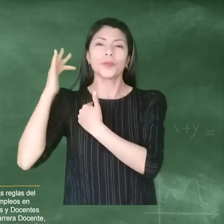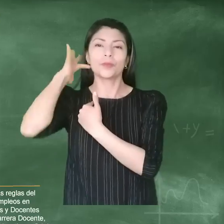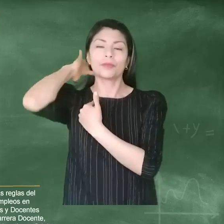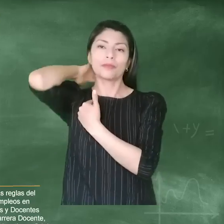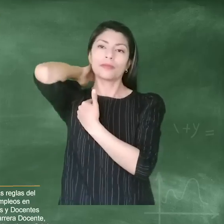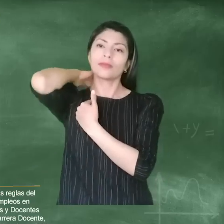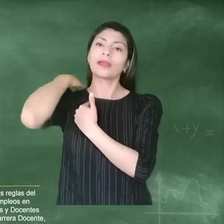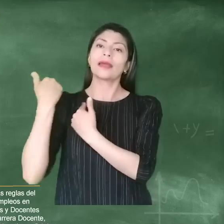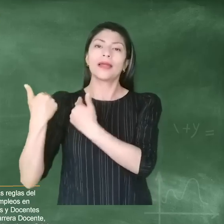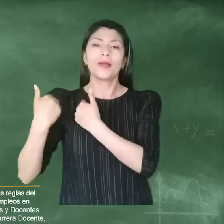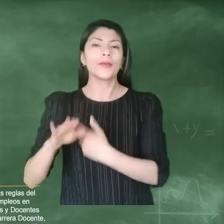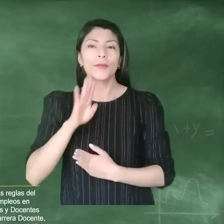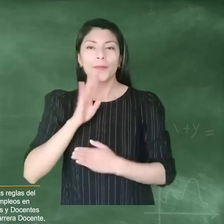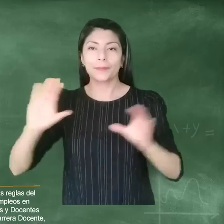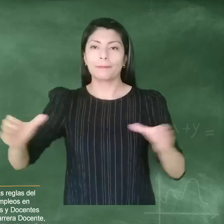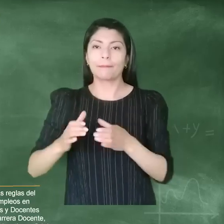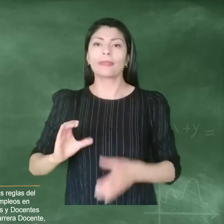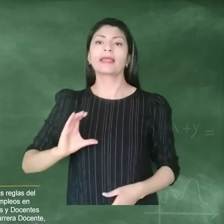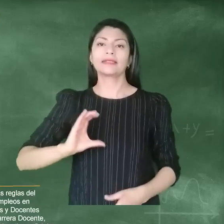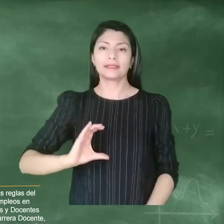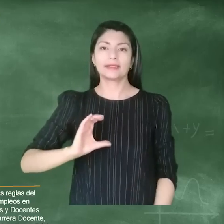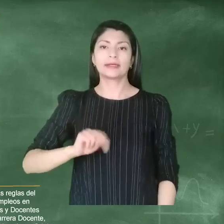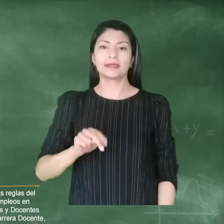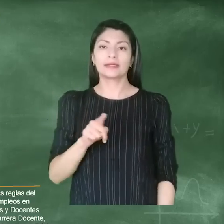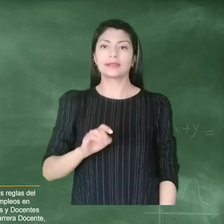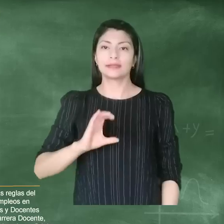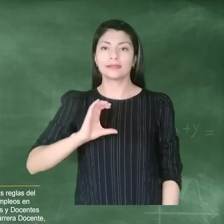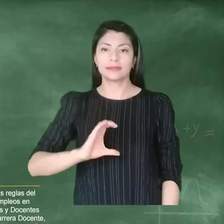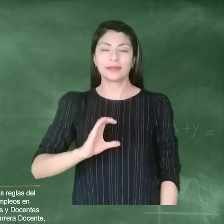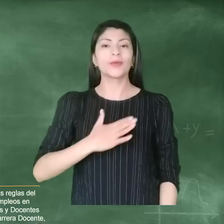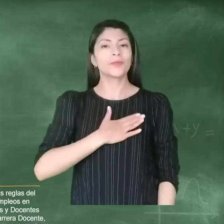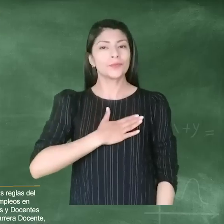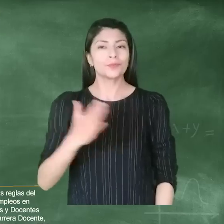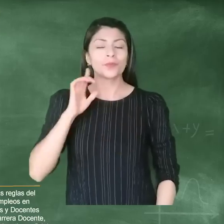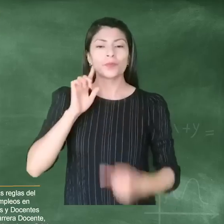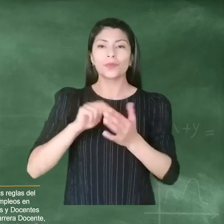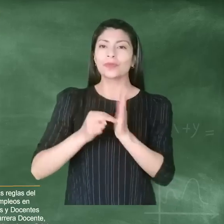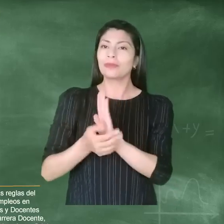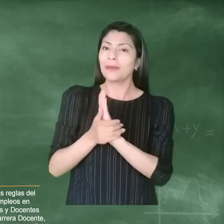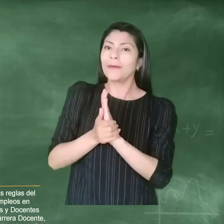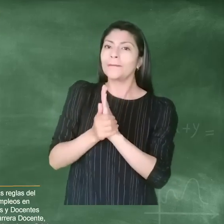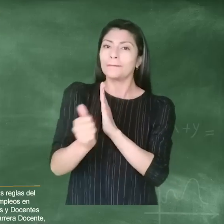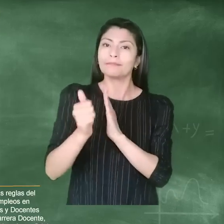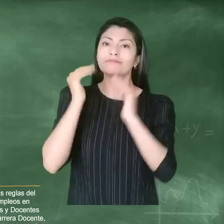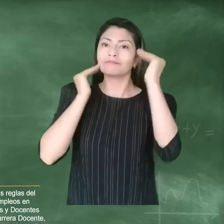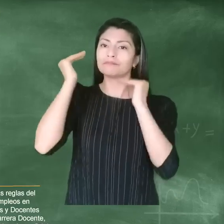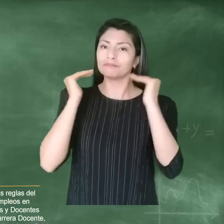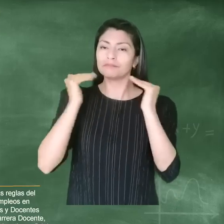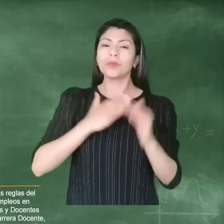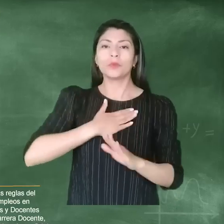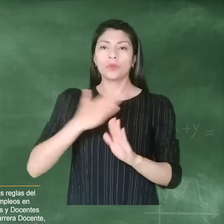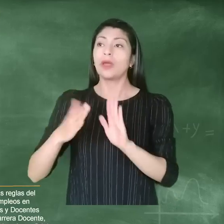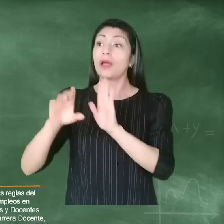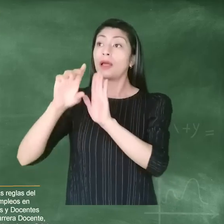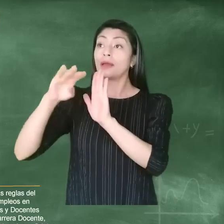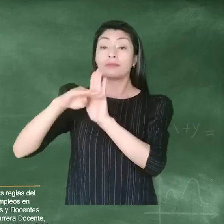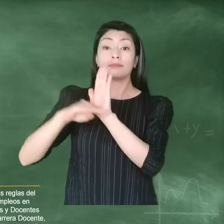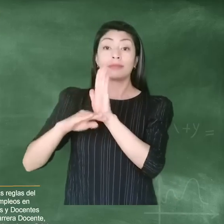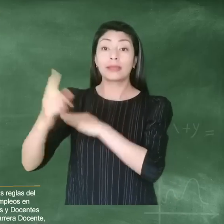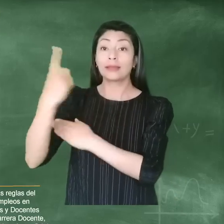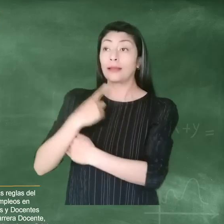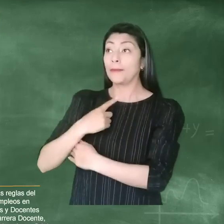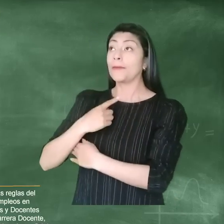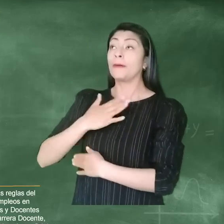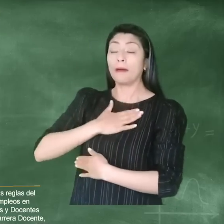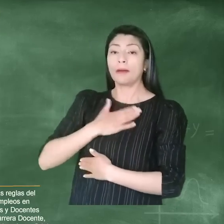selección estará bajo la directa responsabilidad de la CNSC, quien en virtud de sus competencias legales podrá